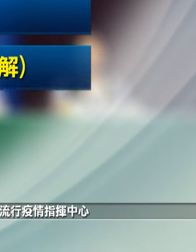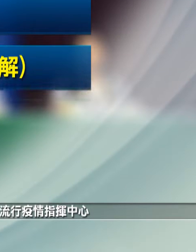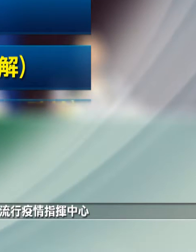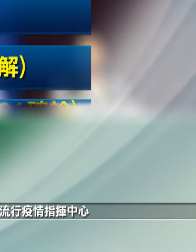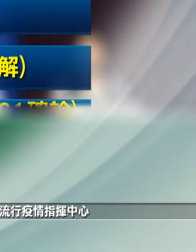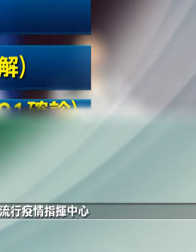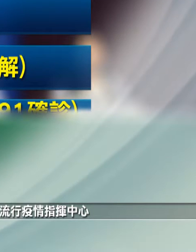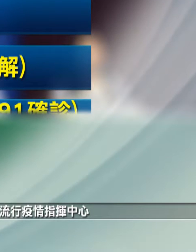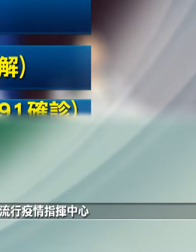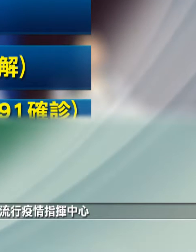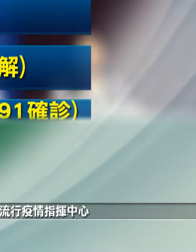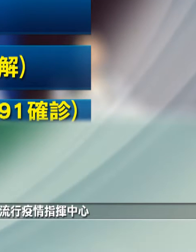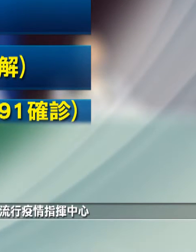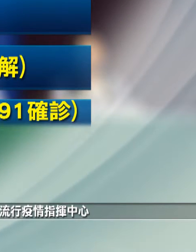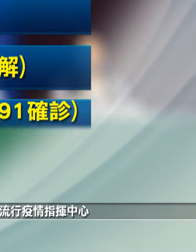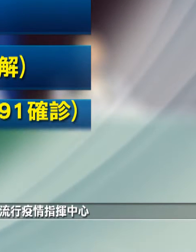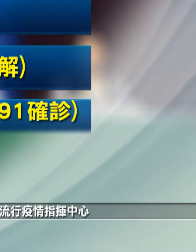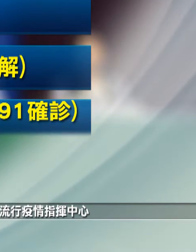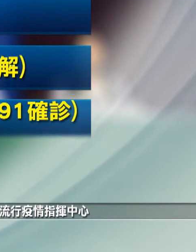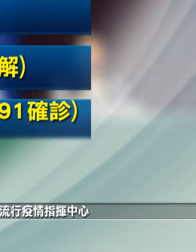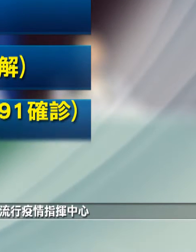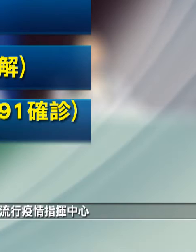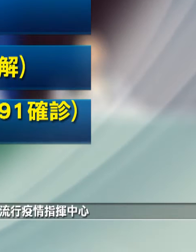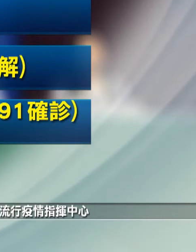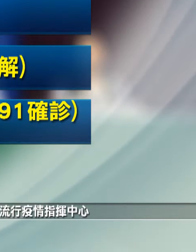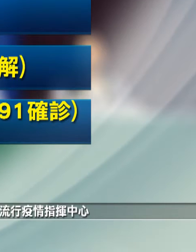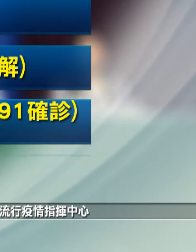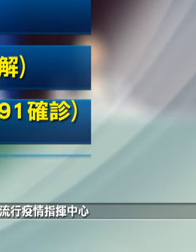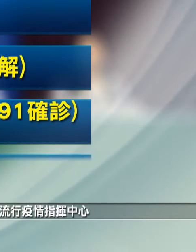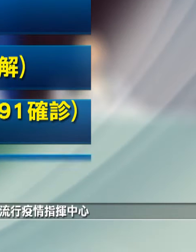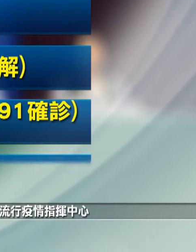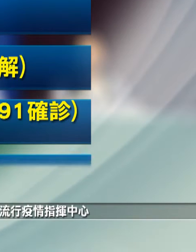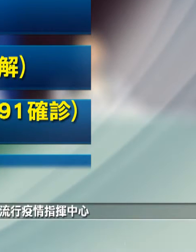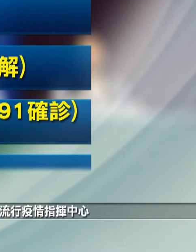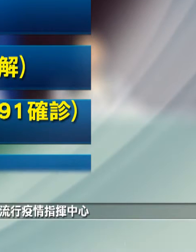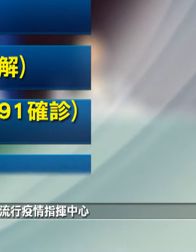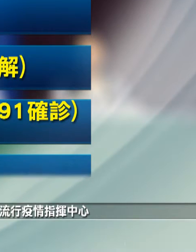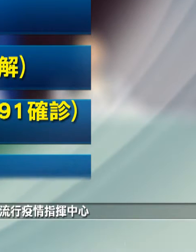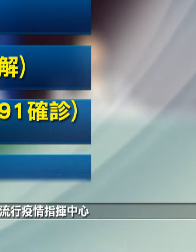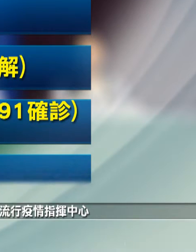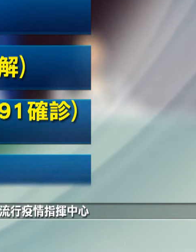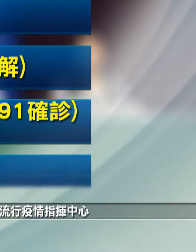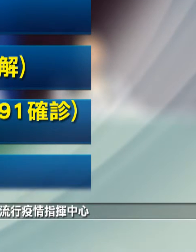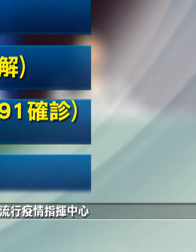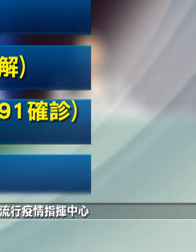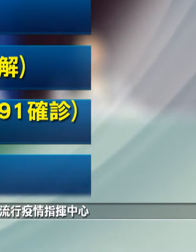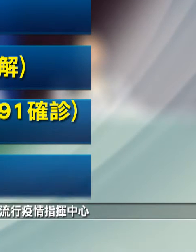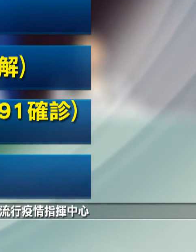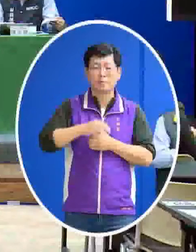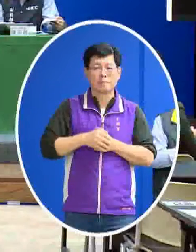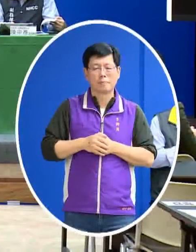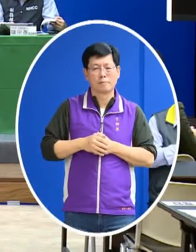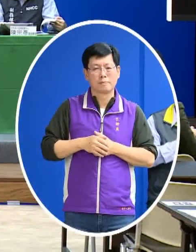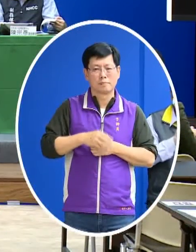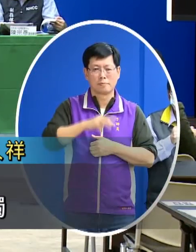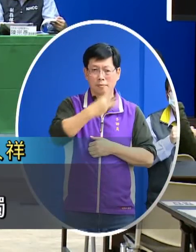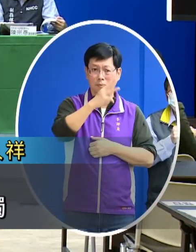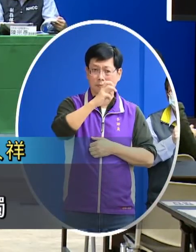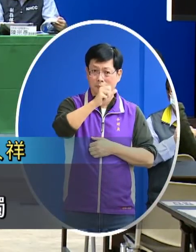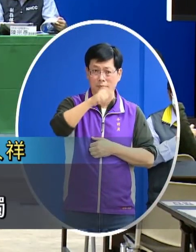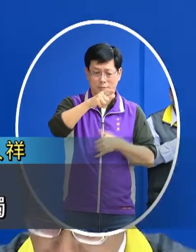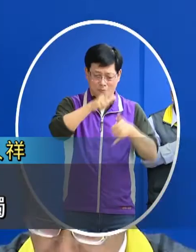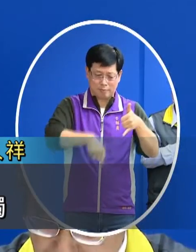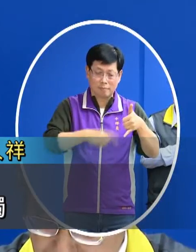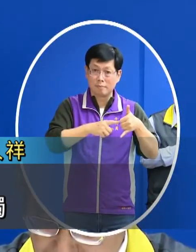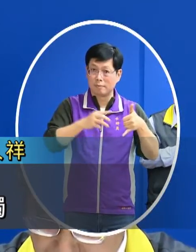于3月31号再次就医，院方当天就立即收治负压隔离病房裁剪，在二号确诊。 335这一个